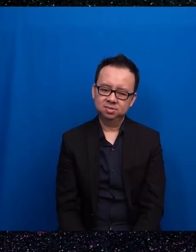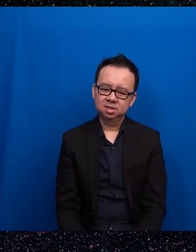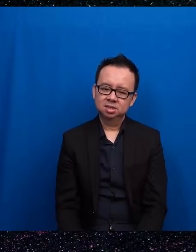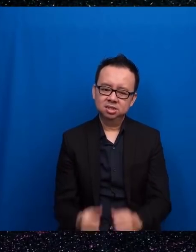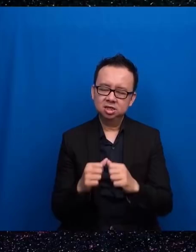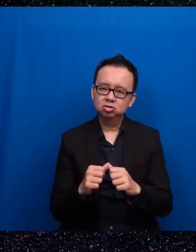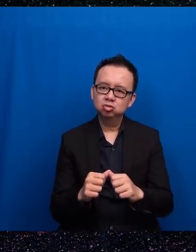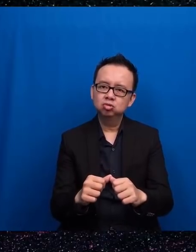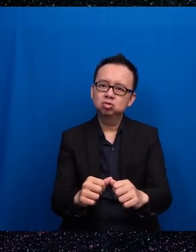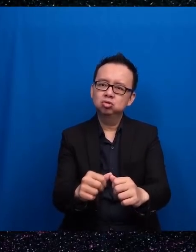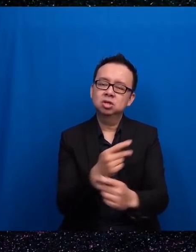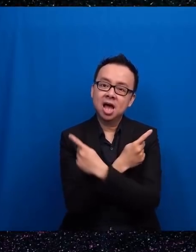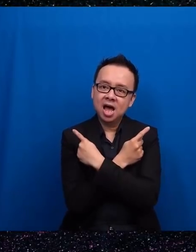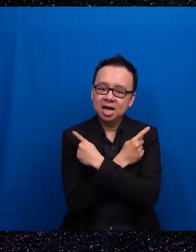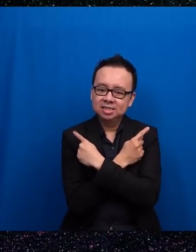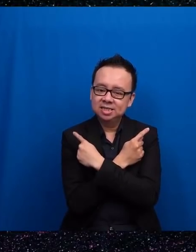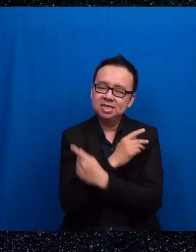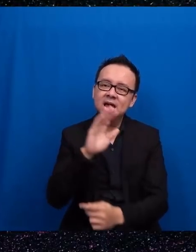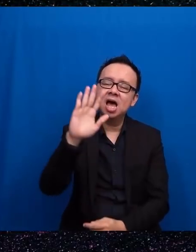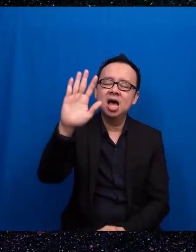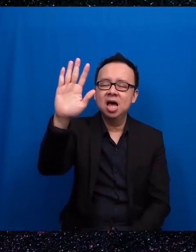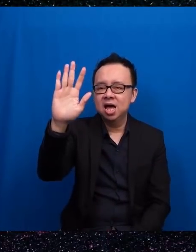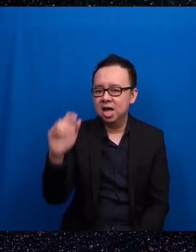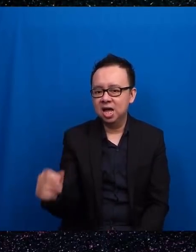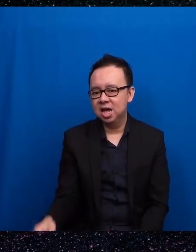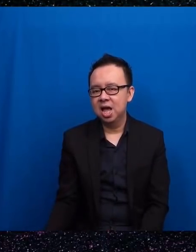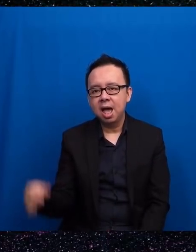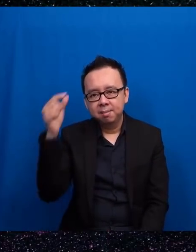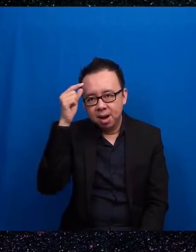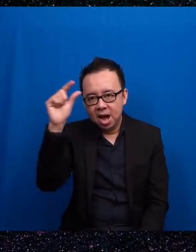sediakan seturut kasih-Nya